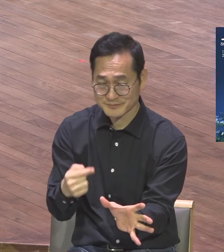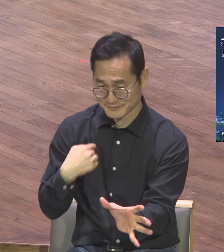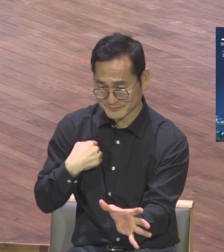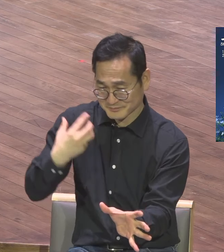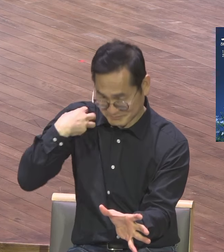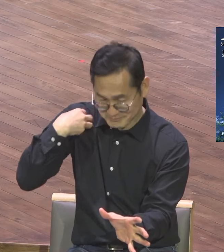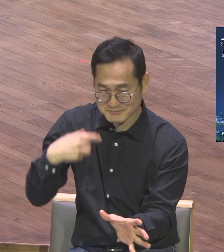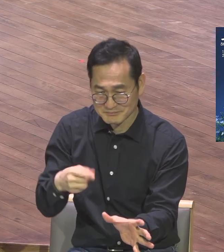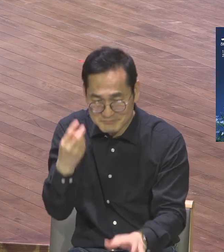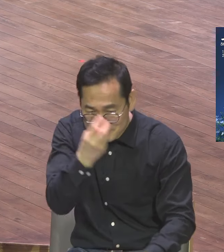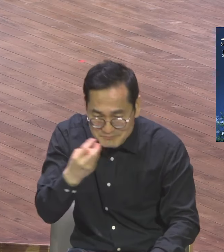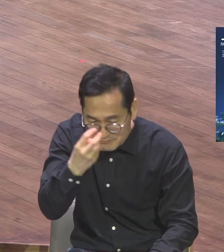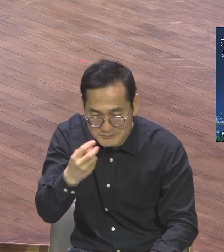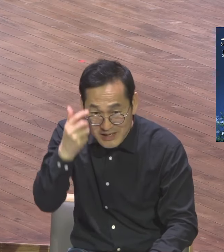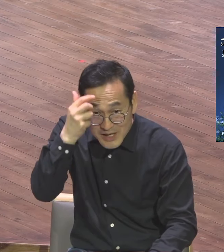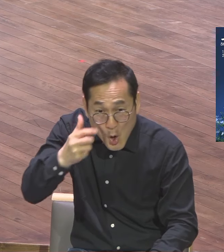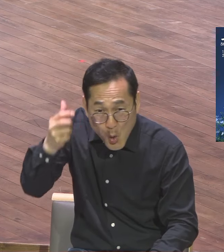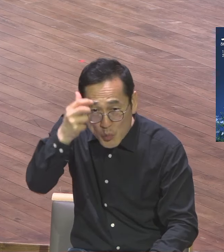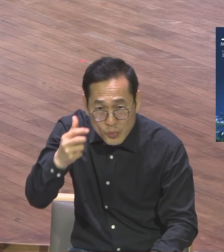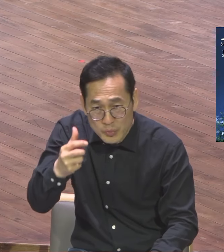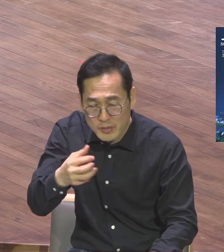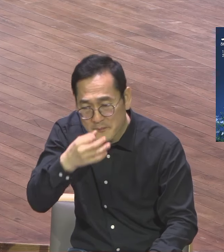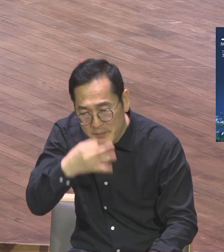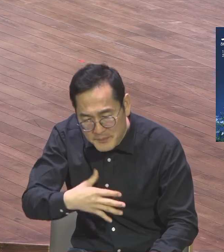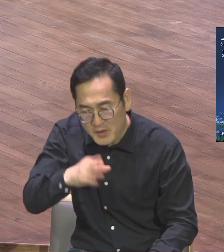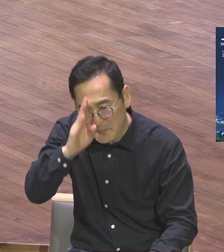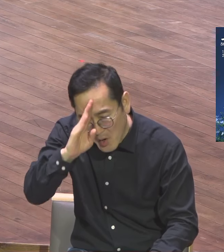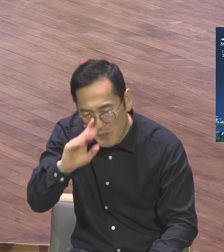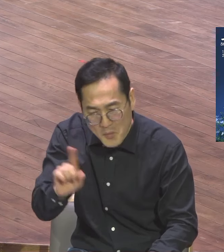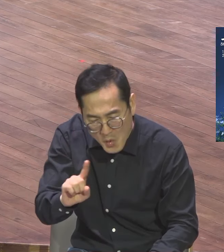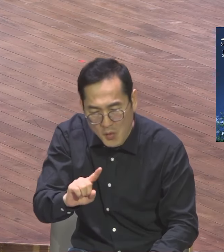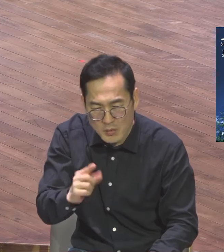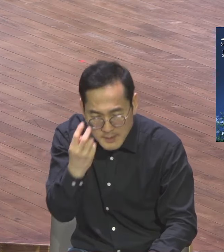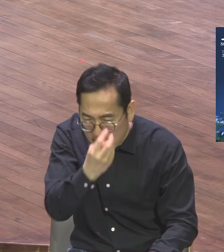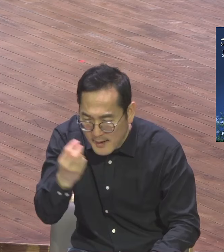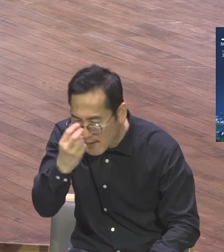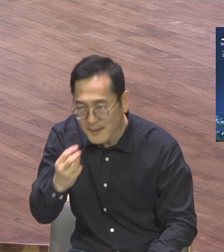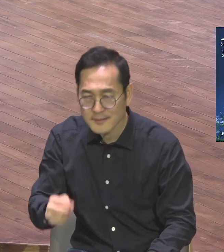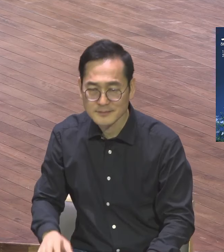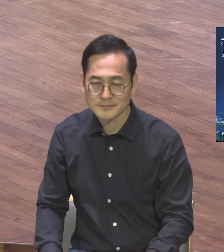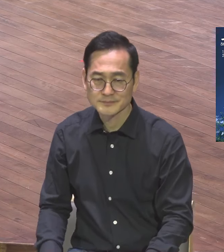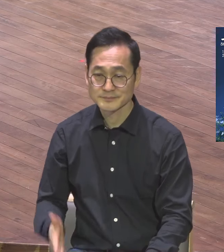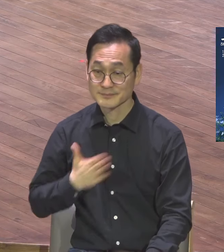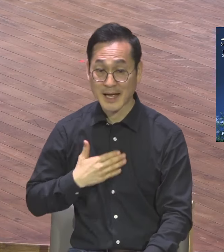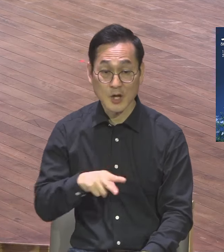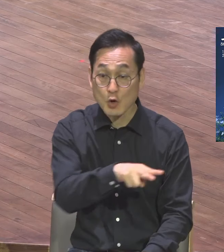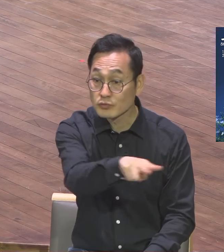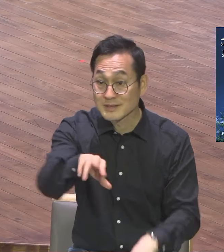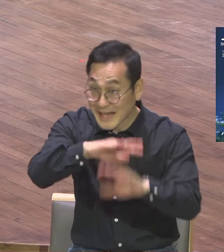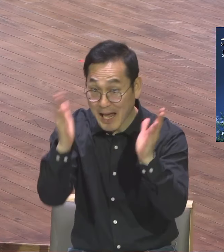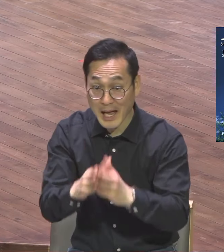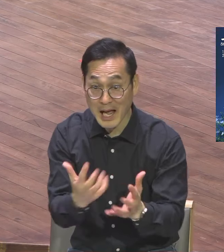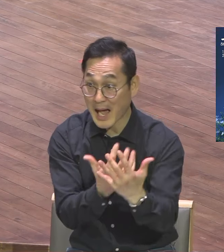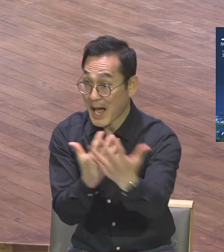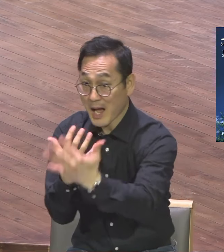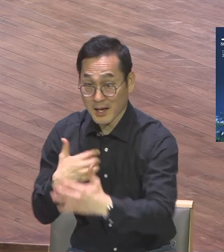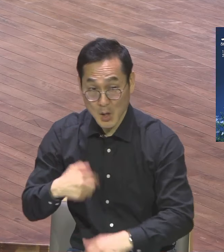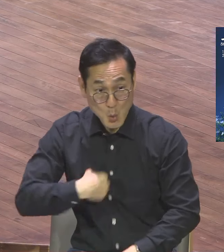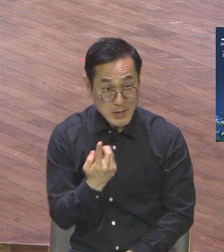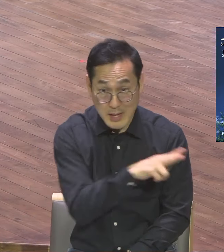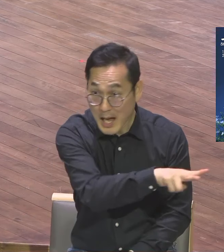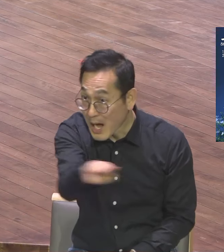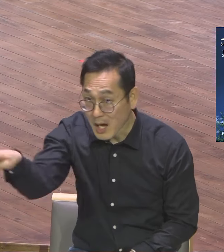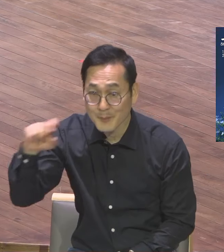관계된 영혼 행편을 잘 살펴봐야 돼요. 제가 이렇게 다 여러분 볼 수 없잖아요. 제가